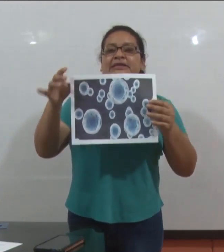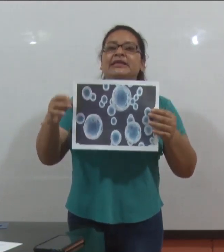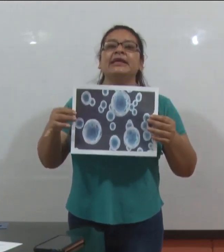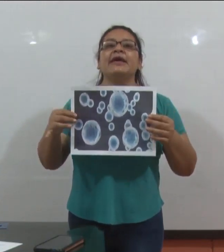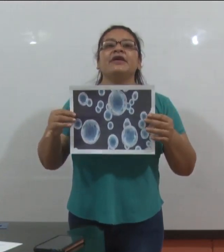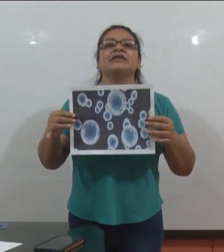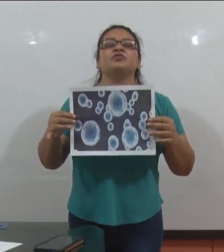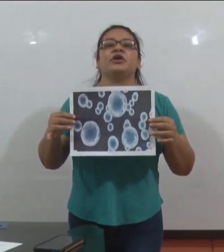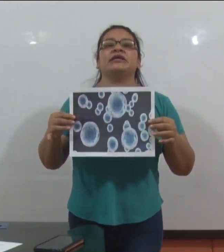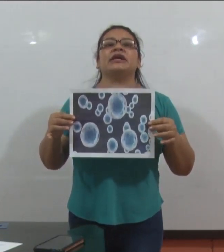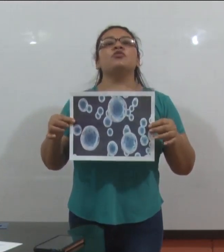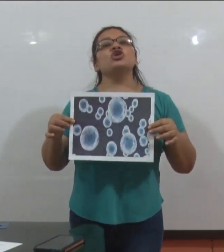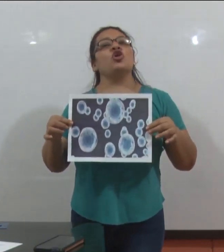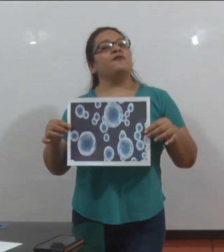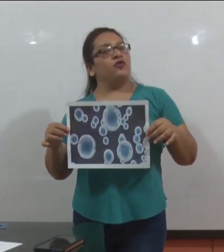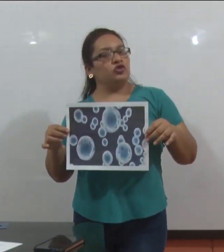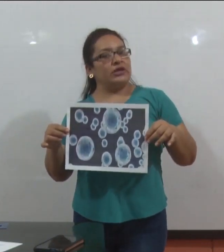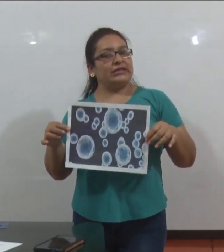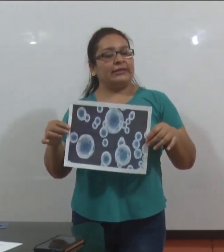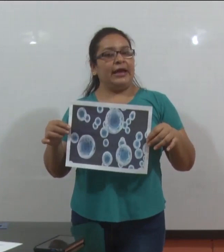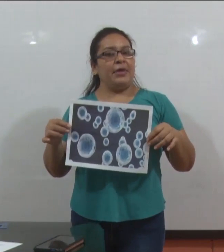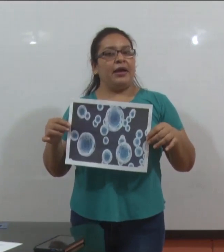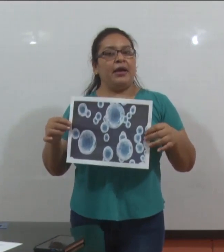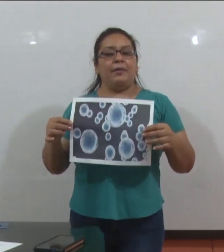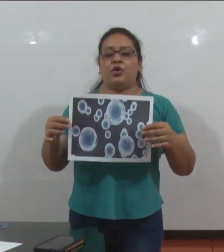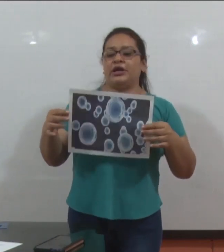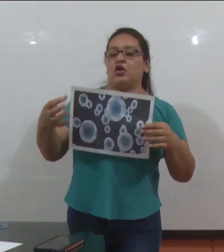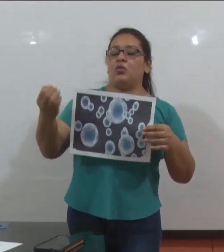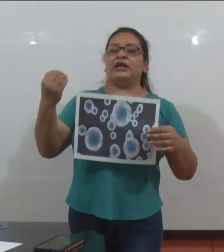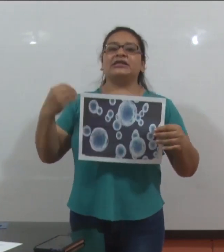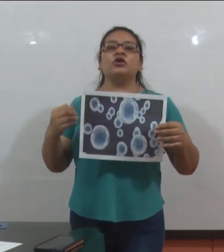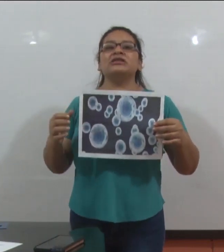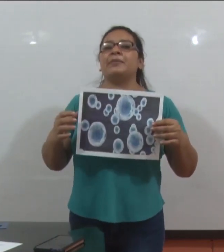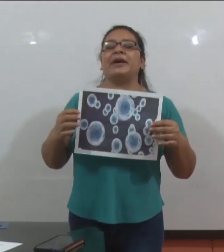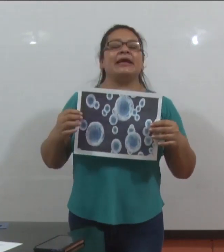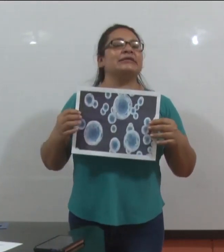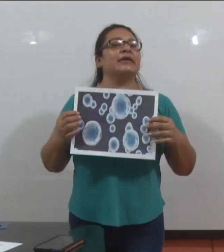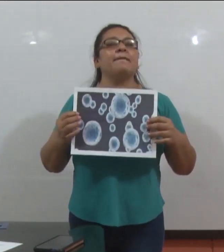sé que a veces puede ser muy confuso este tema, porque como les digo, se parece